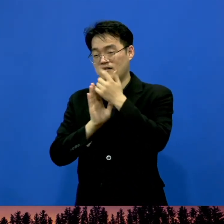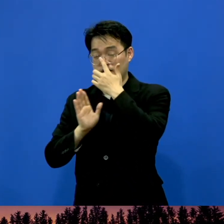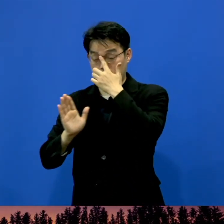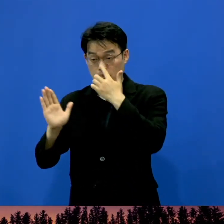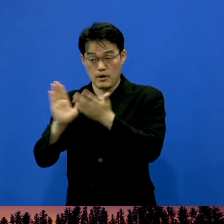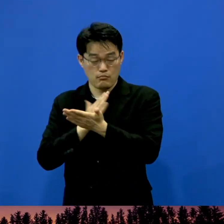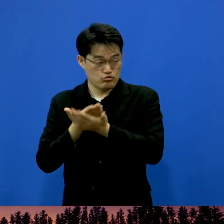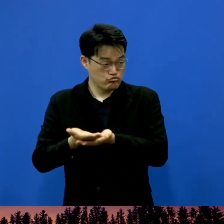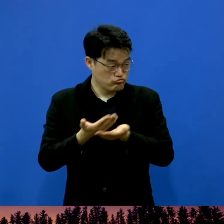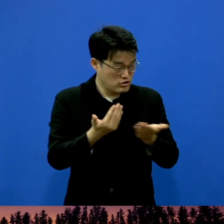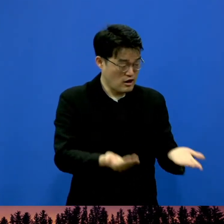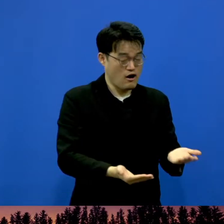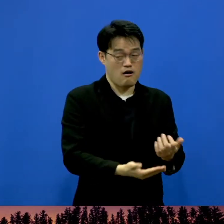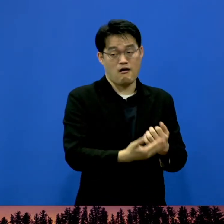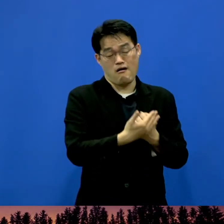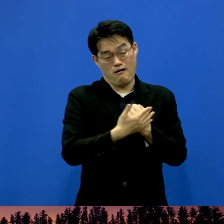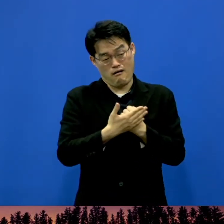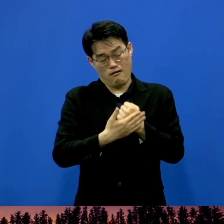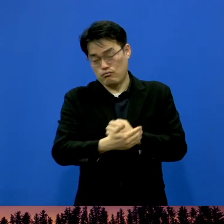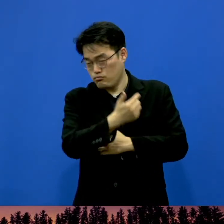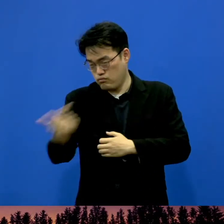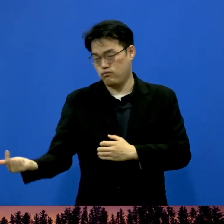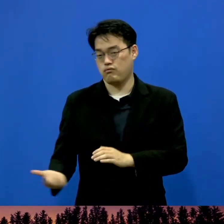큰 겁니다. 작은 게 아니에요.